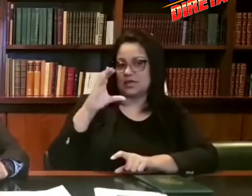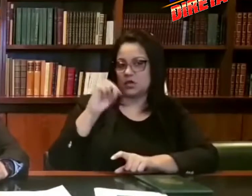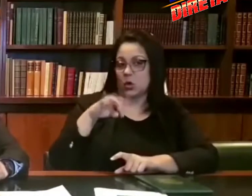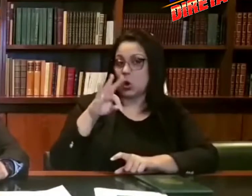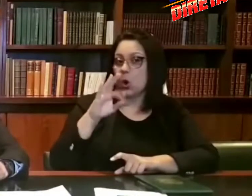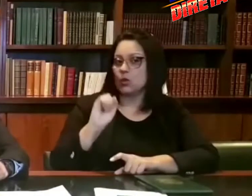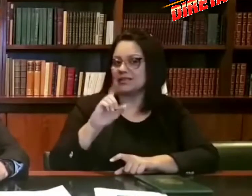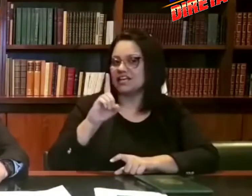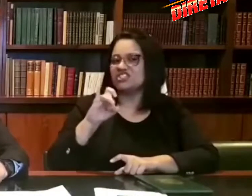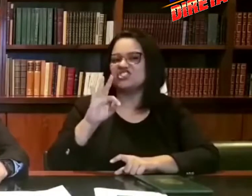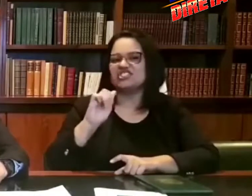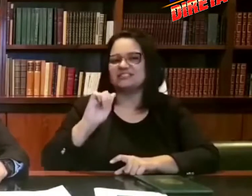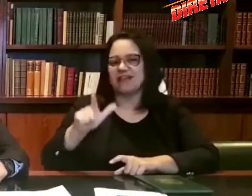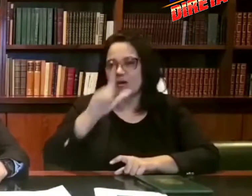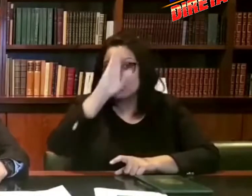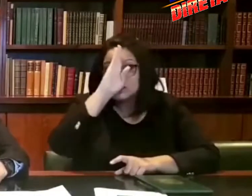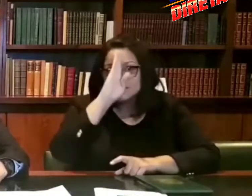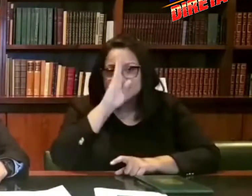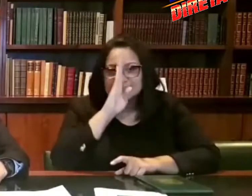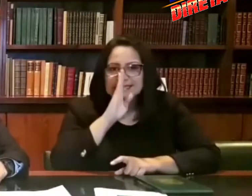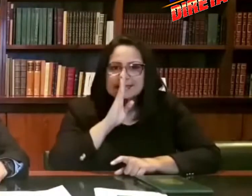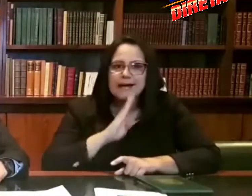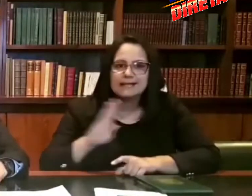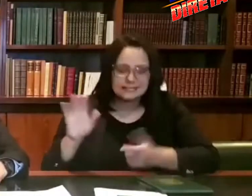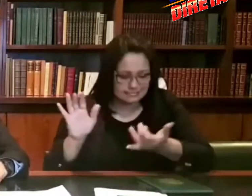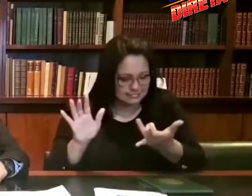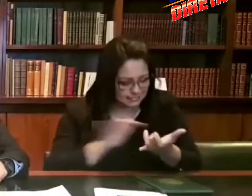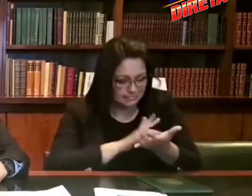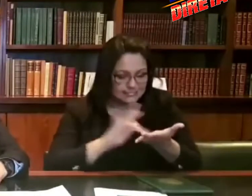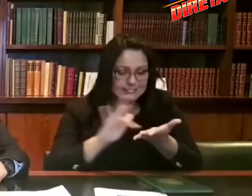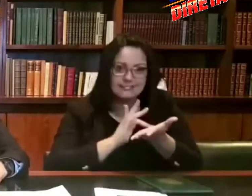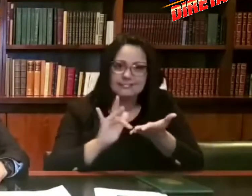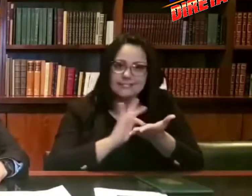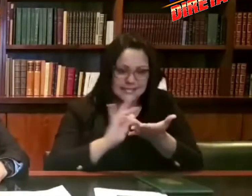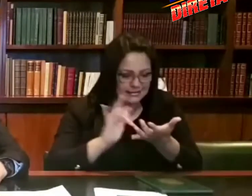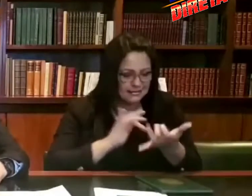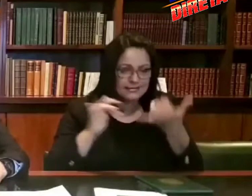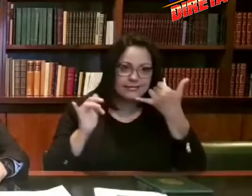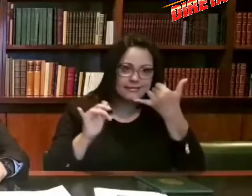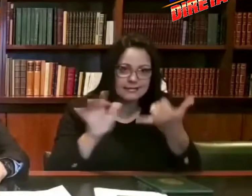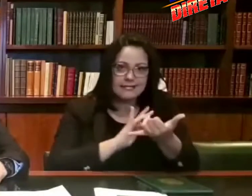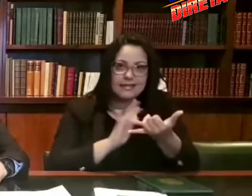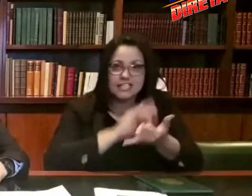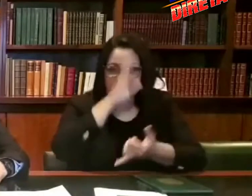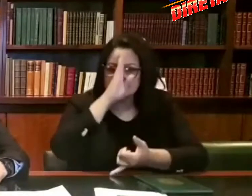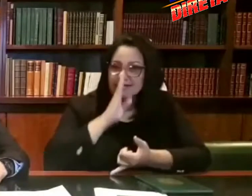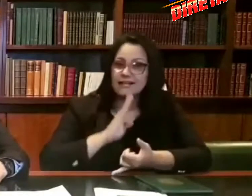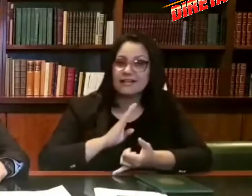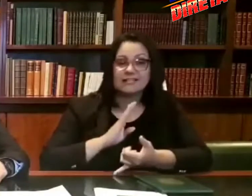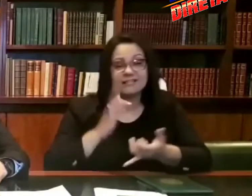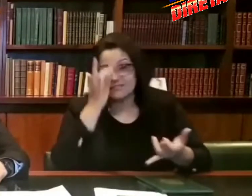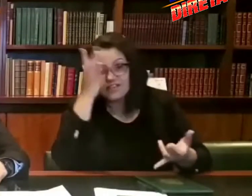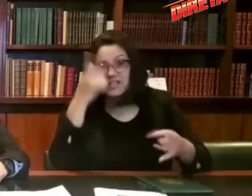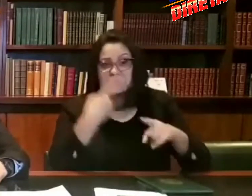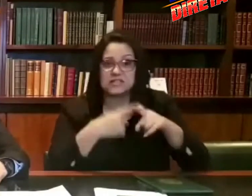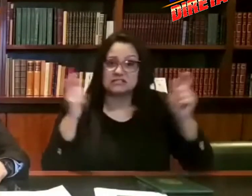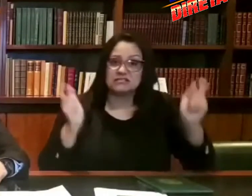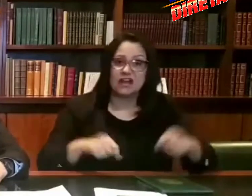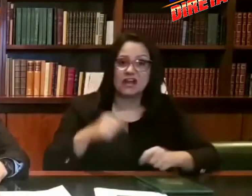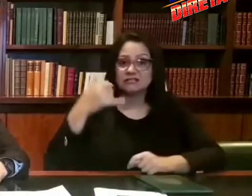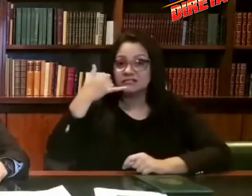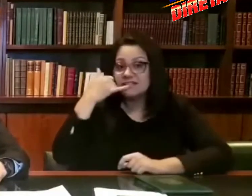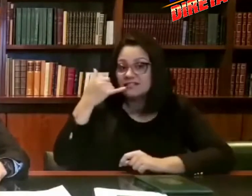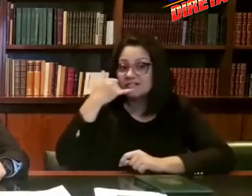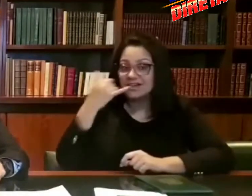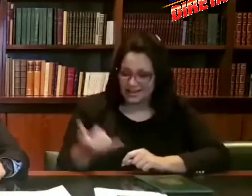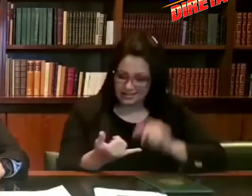de graça. E é muito importante, presidente, porque você consegue fazer essa movimentação pelo celular.